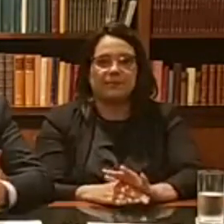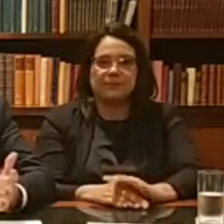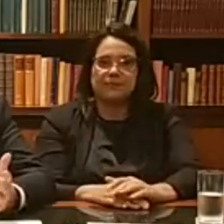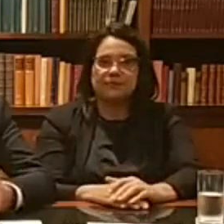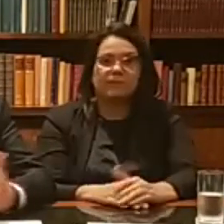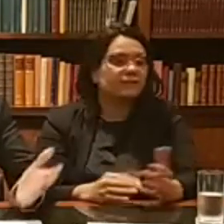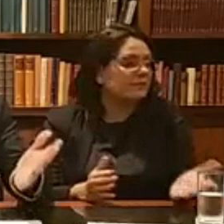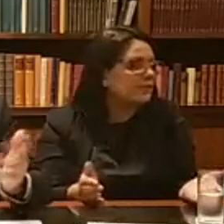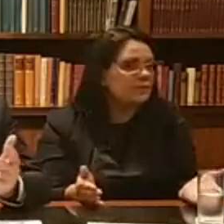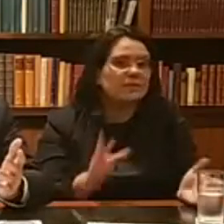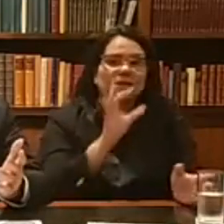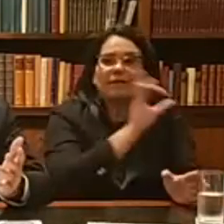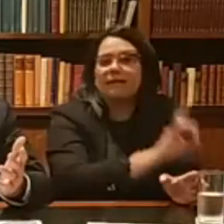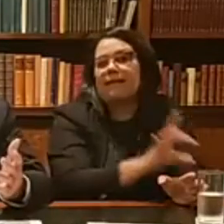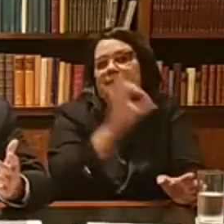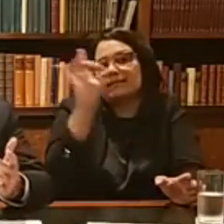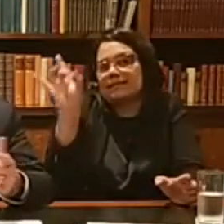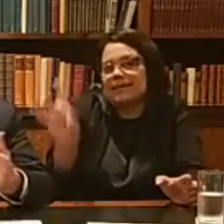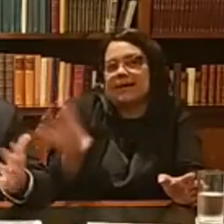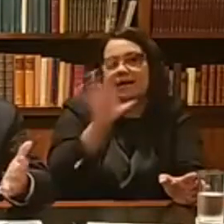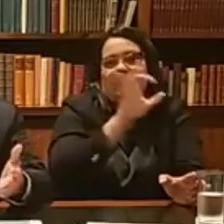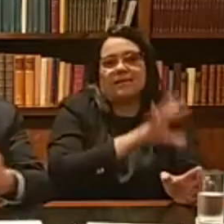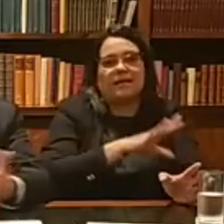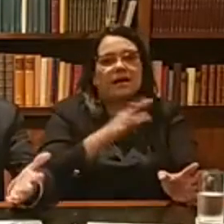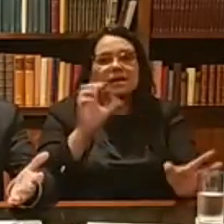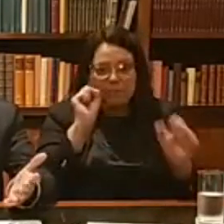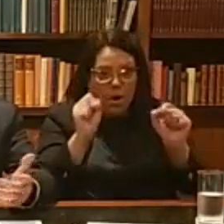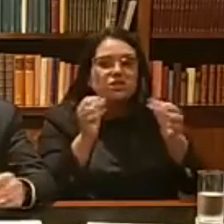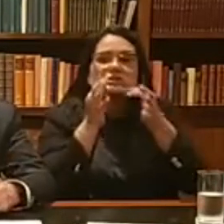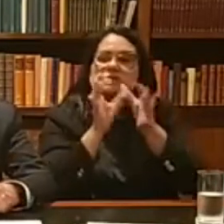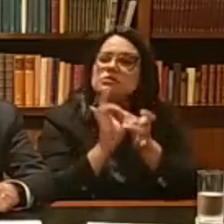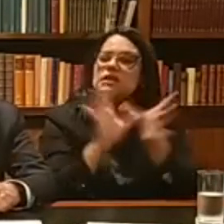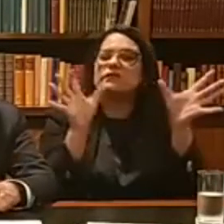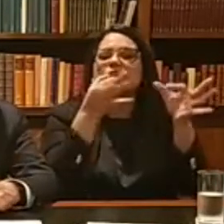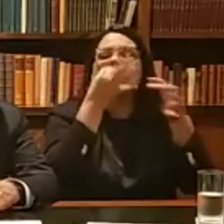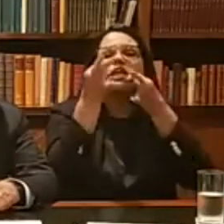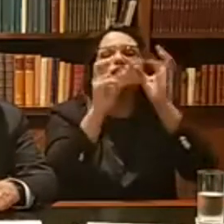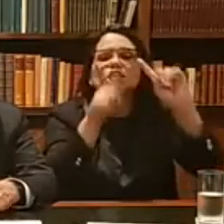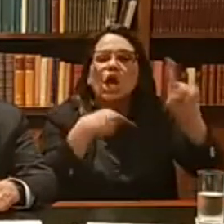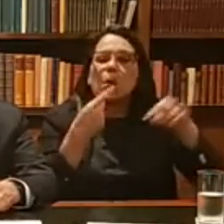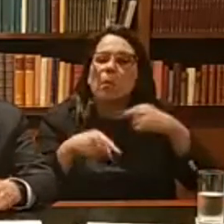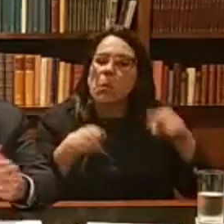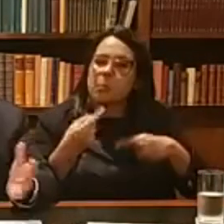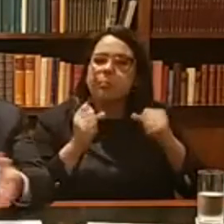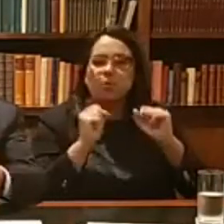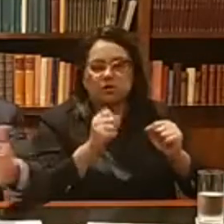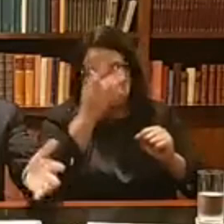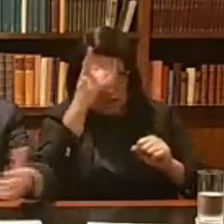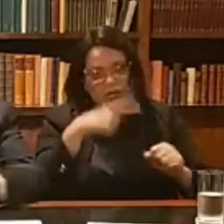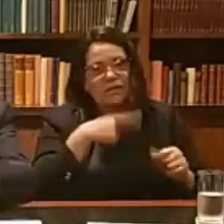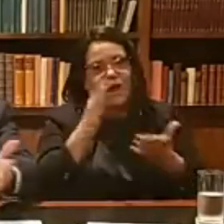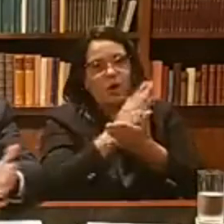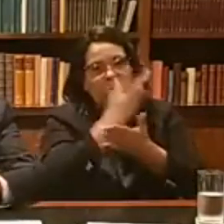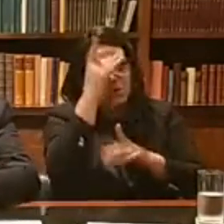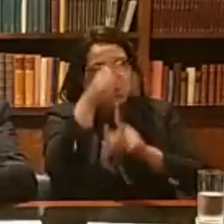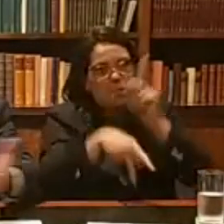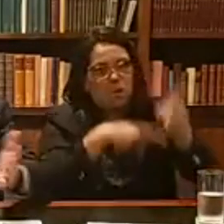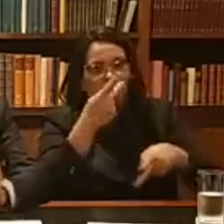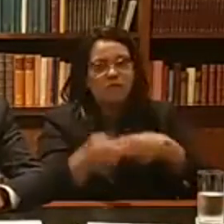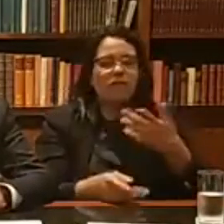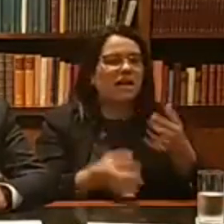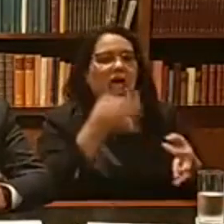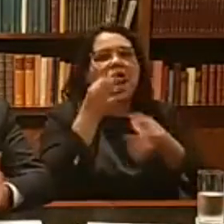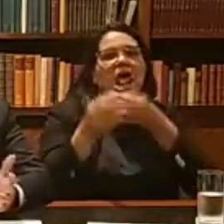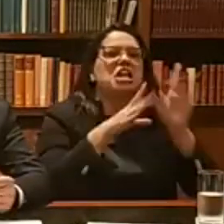E vamos cada um fazer qualquer crítica, mas com fundamento. O povo, muitas vezes, tem crítica de pessoas aí perdidas, sem